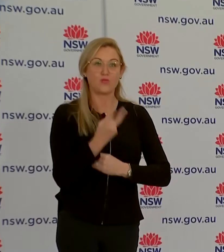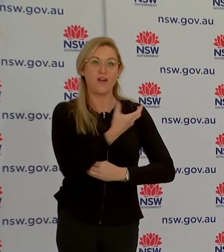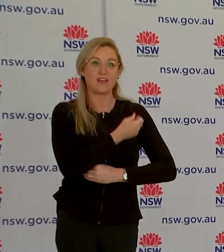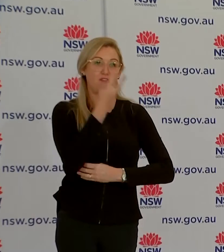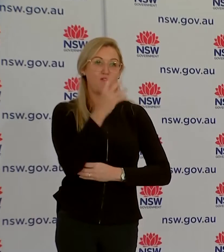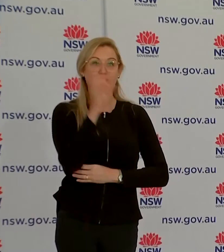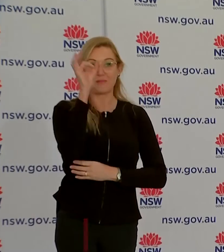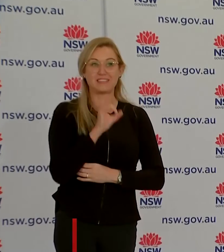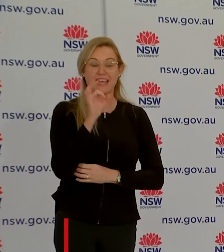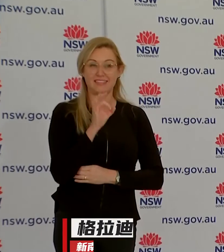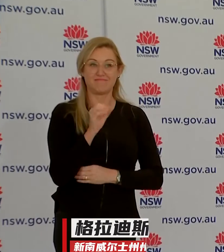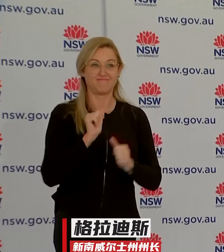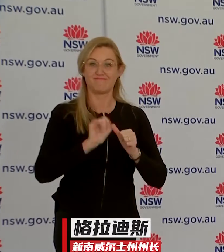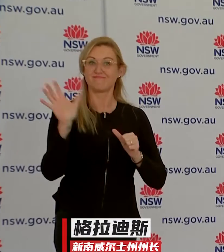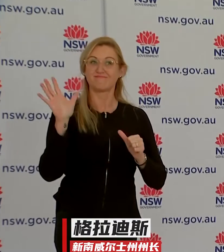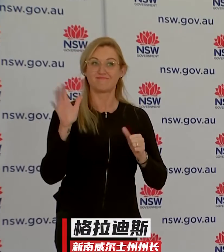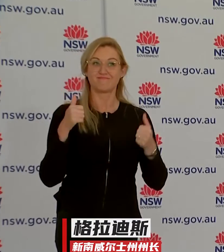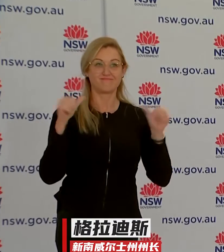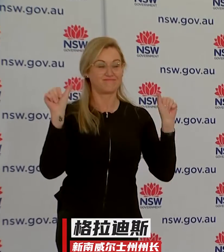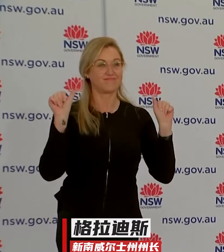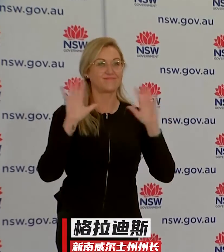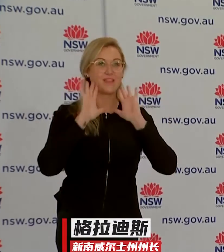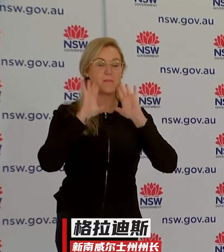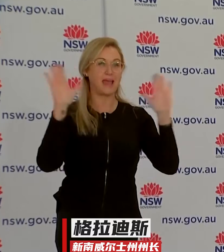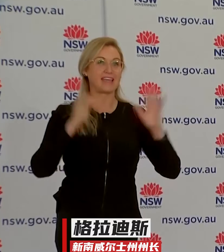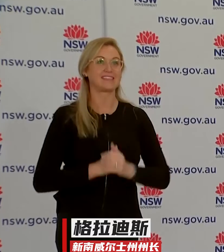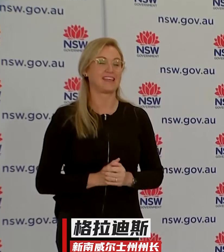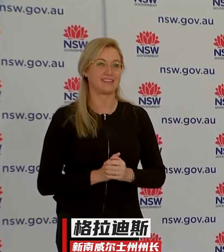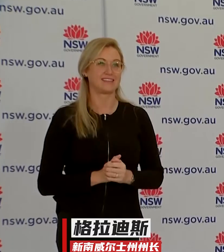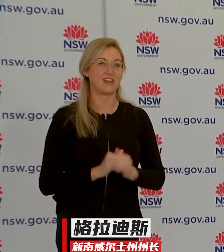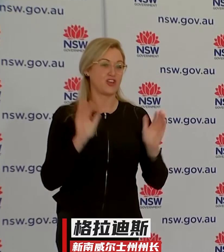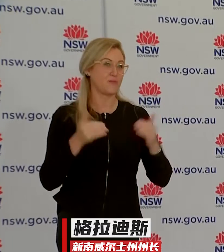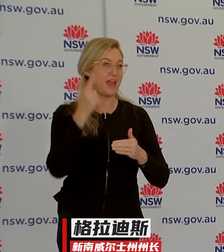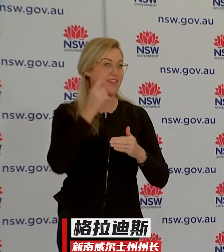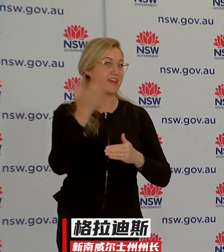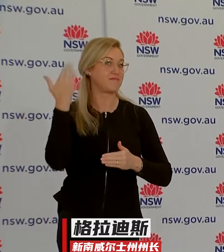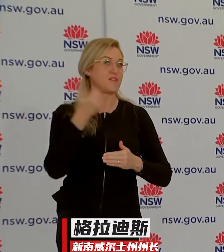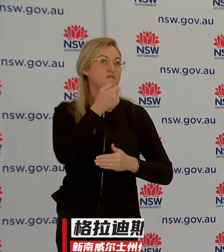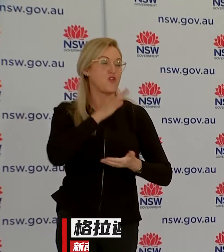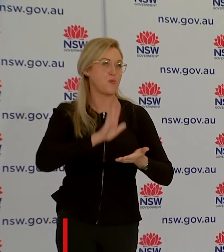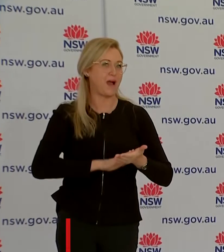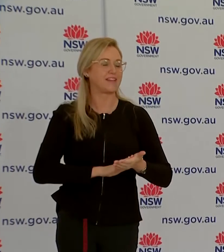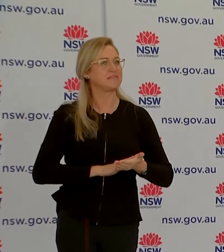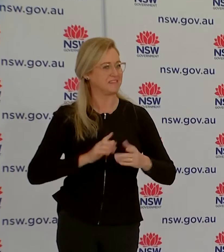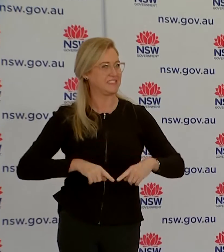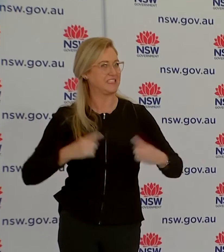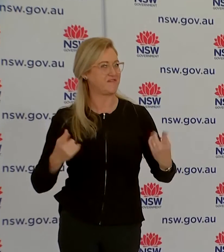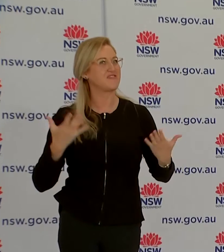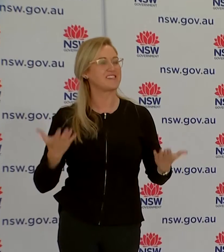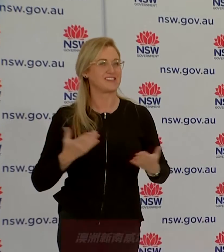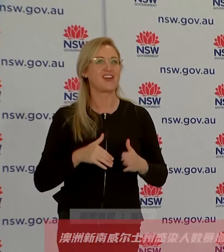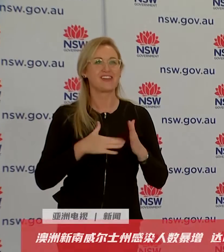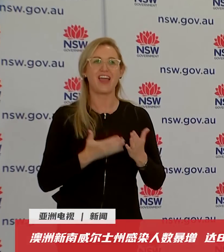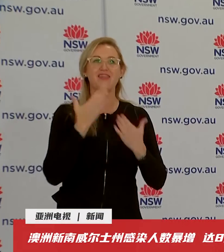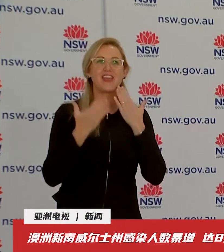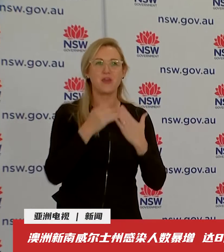标。 That's an incredible milestone to have reached it given where we were just a few months ago. So thank you to everybody who's come forward and get